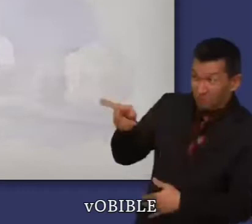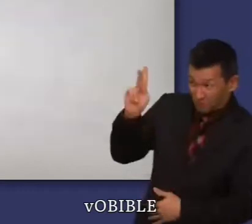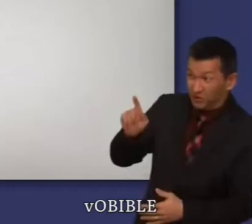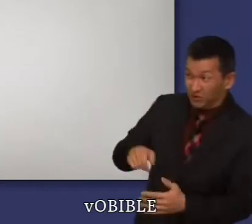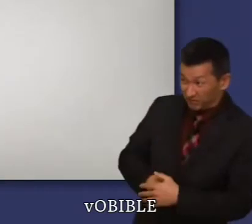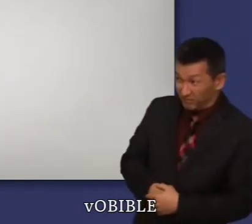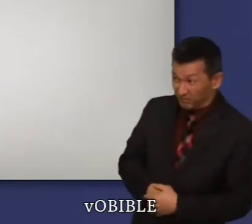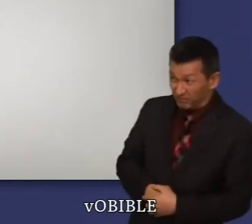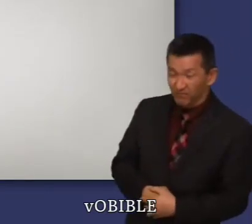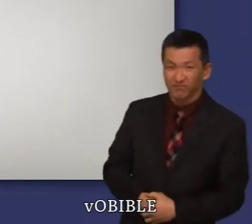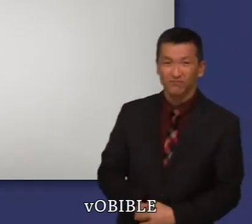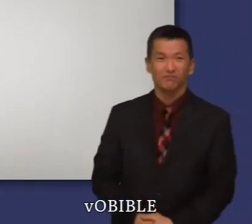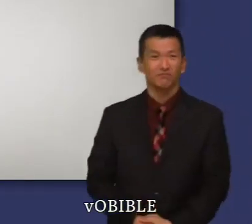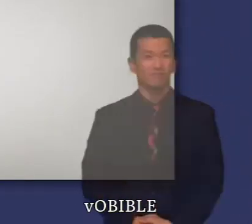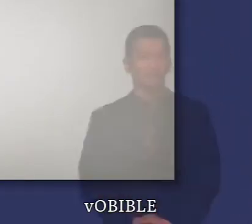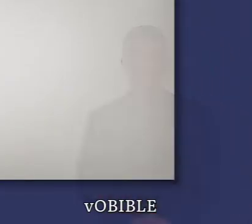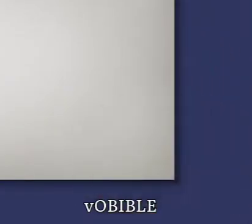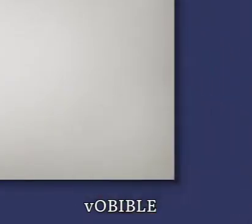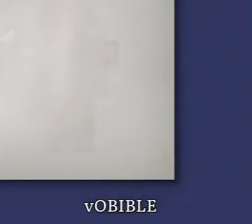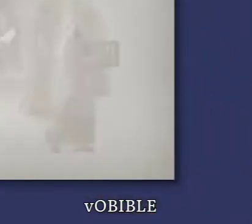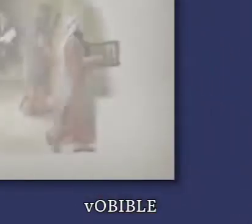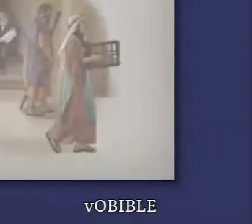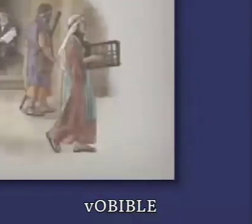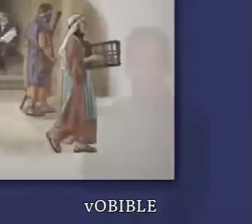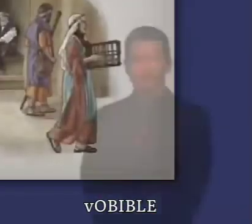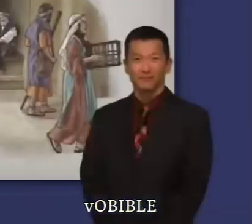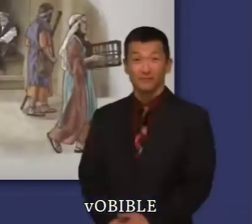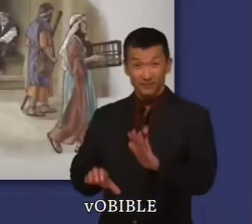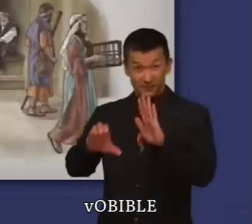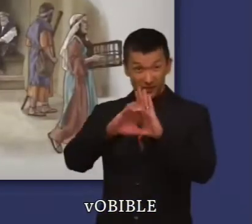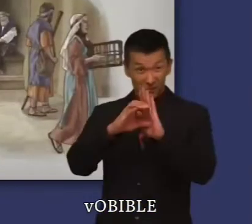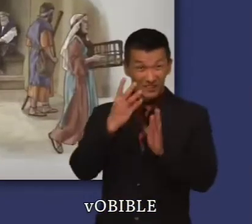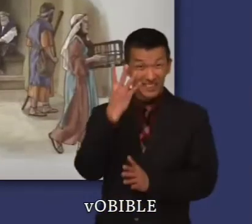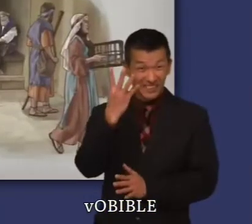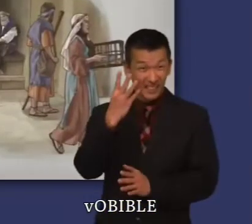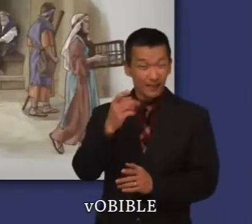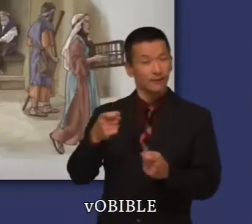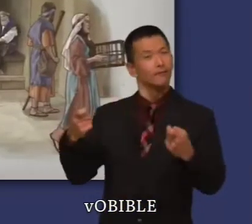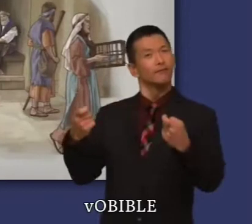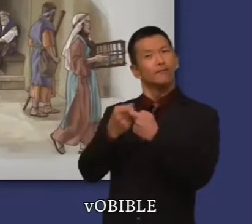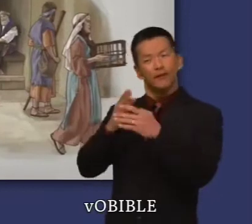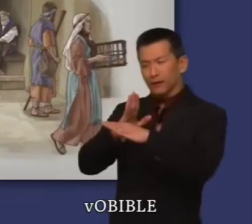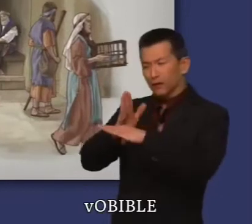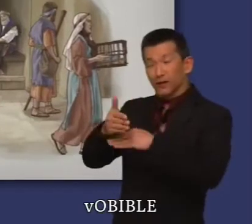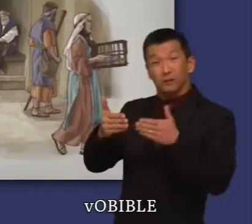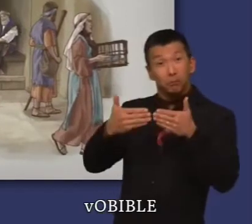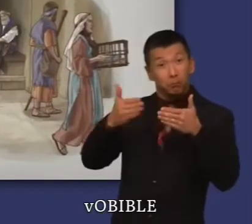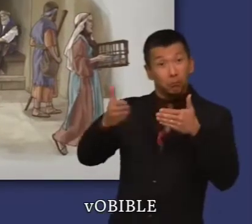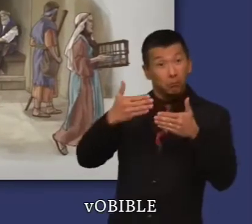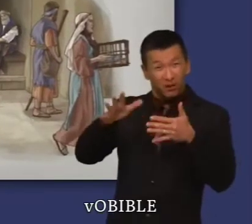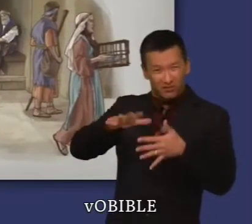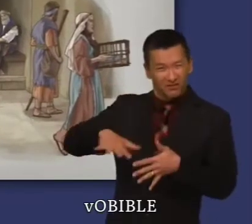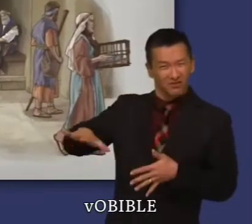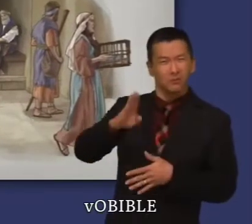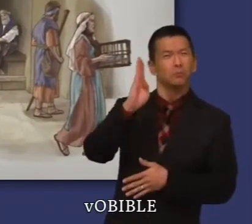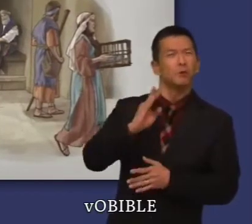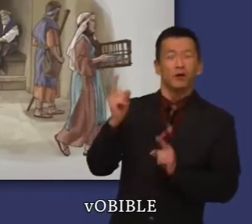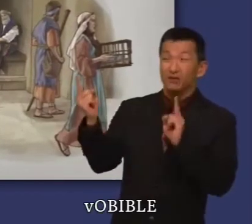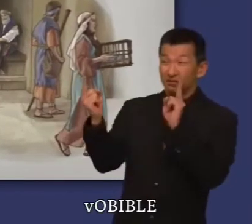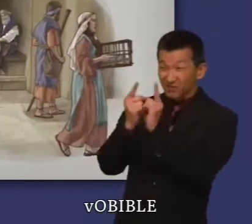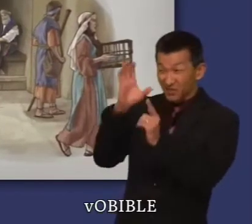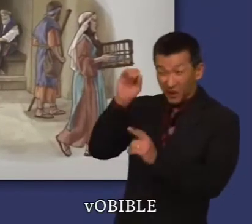demander à Boaz de remplir le rôle de racheteur. Lui et Ruth pourraient alors avoir un enfant qui serait considéré comme celui de